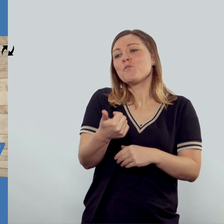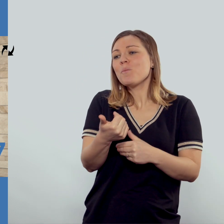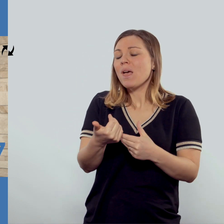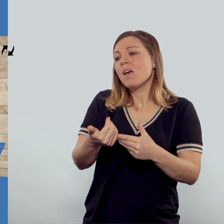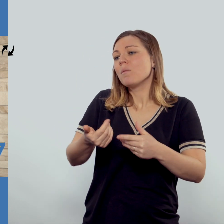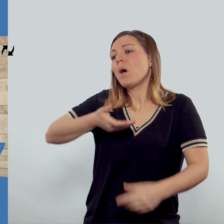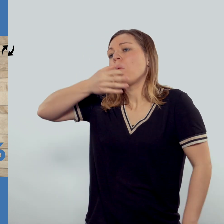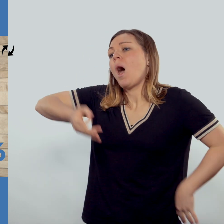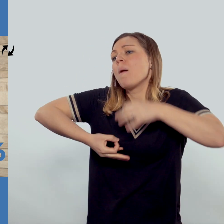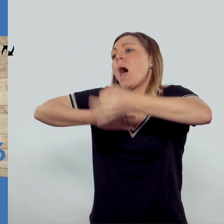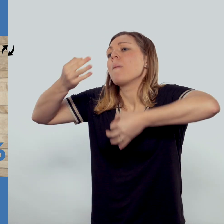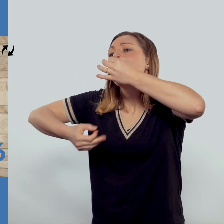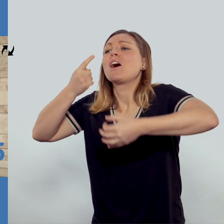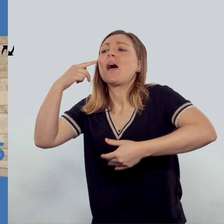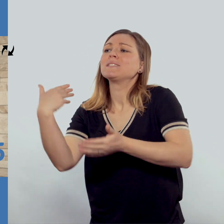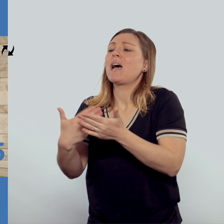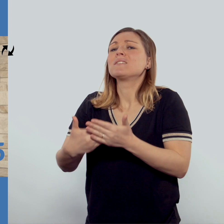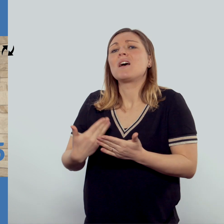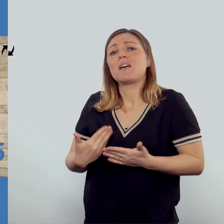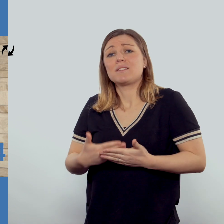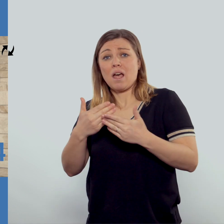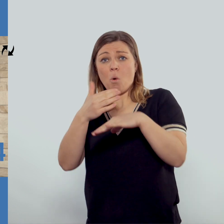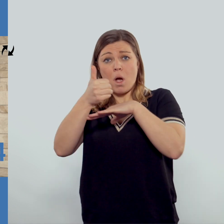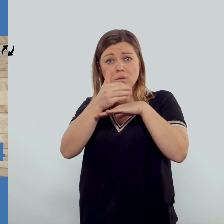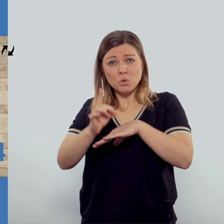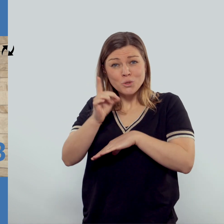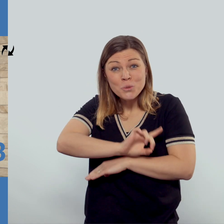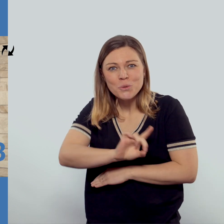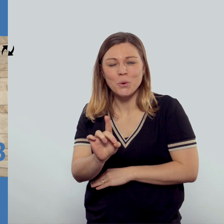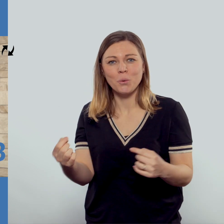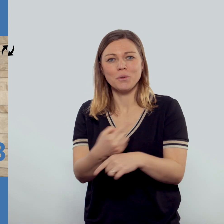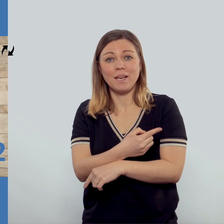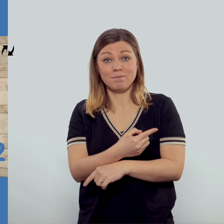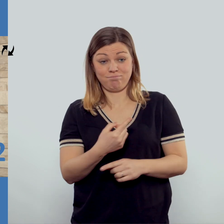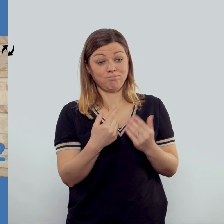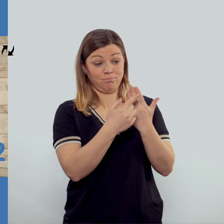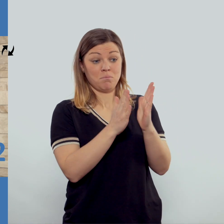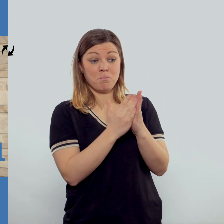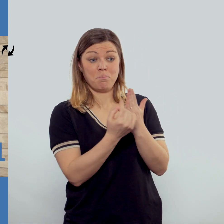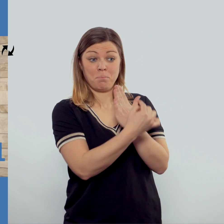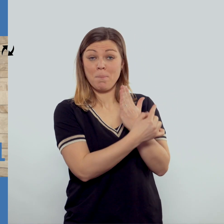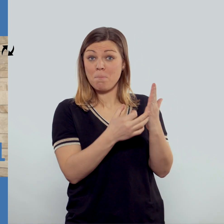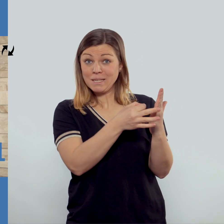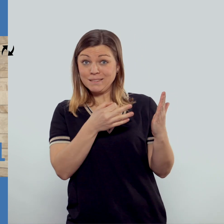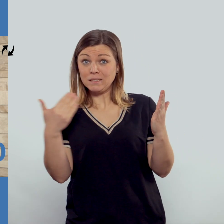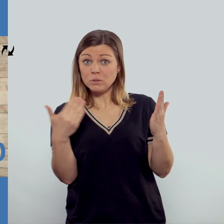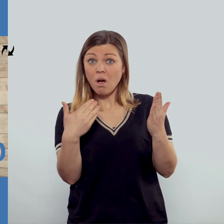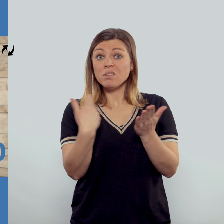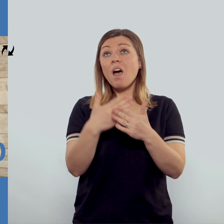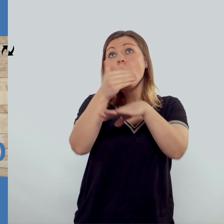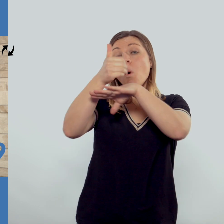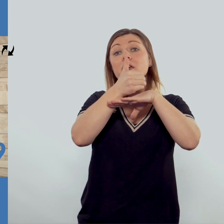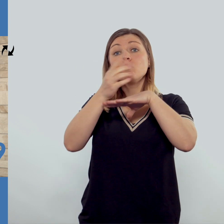de démontrer le royaume de Dieu. L'apôtre Paul dit dans 1 Corinthiens chapitre 4 verset 20 que le royaume de Dieu ne consiste pas en paroles, mais